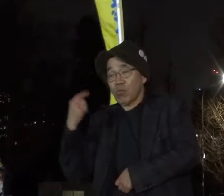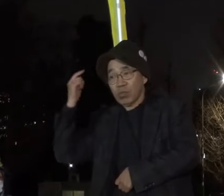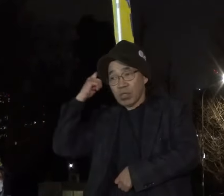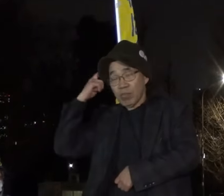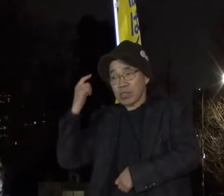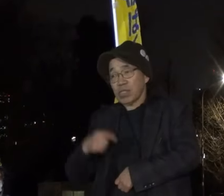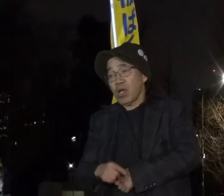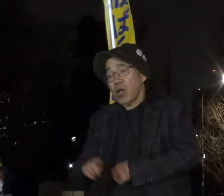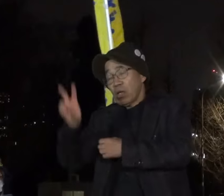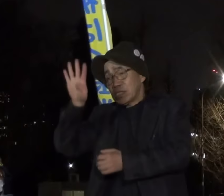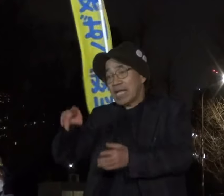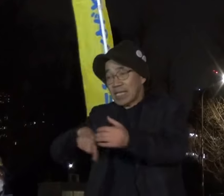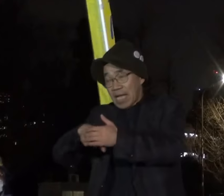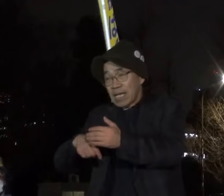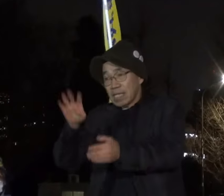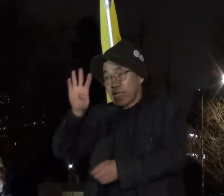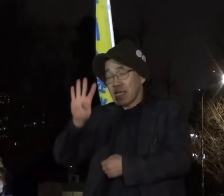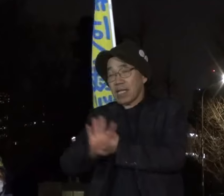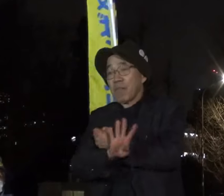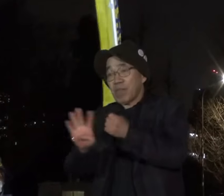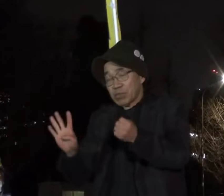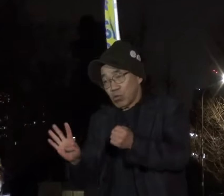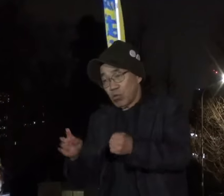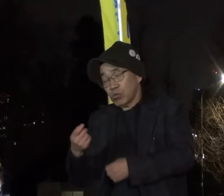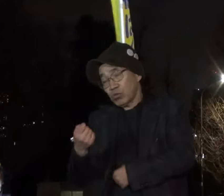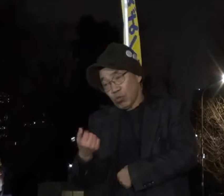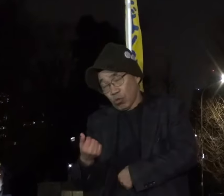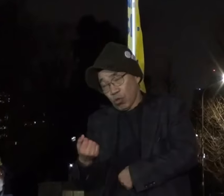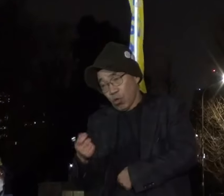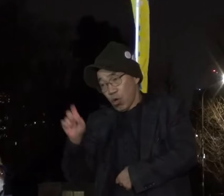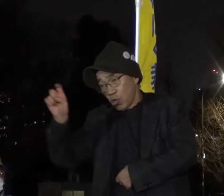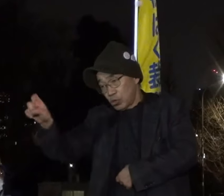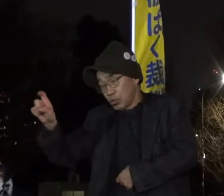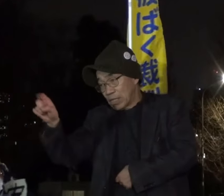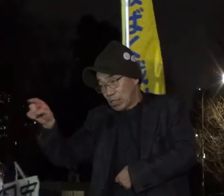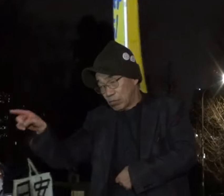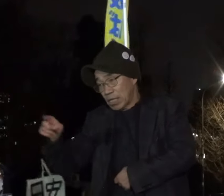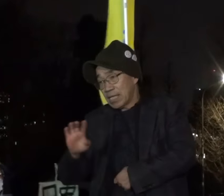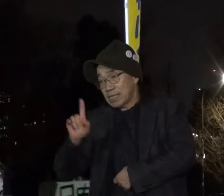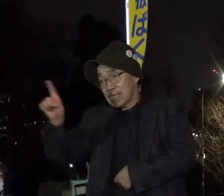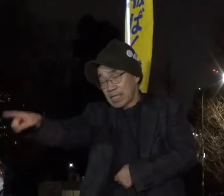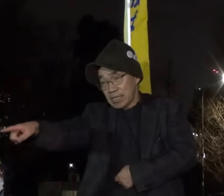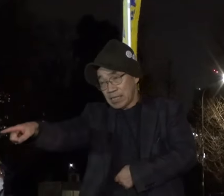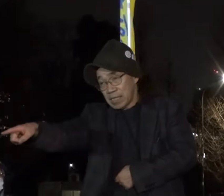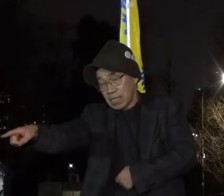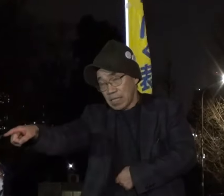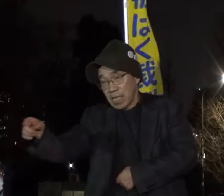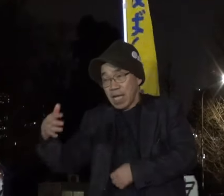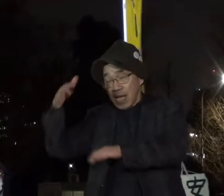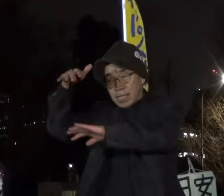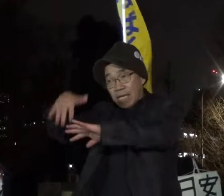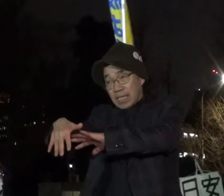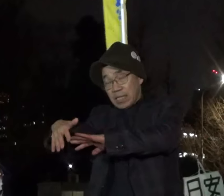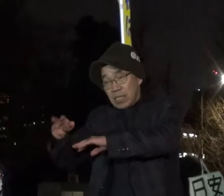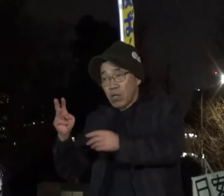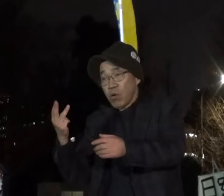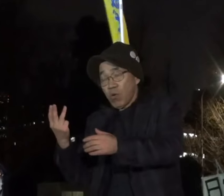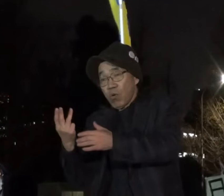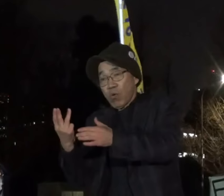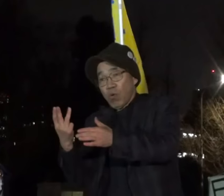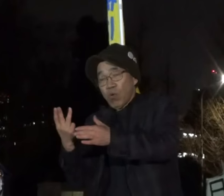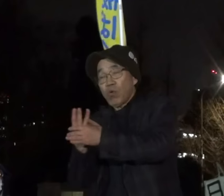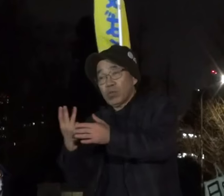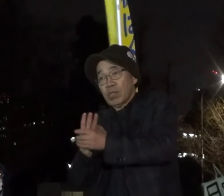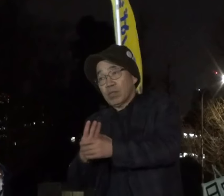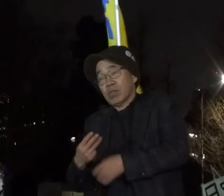の仙台原発の、ちょっと10キロぐらい先に滝温泉っていう、日本の名